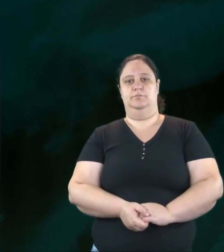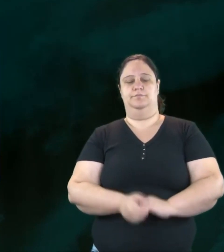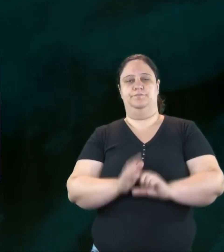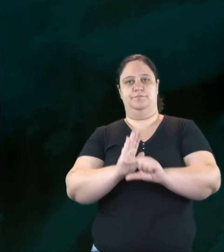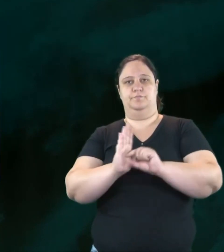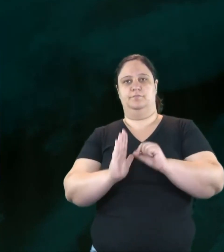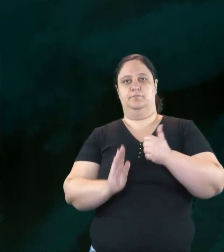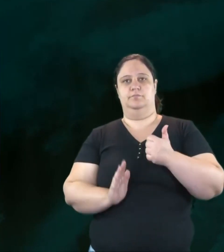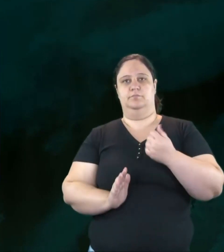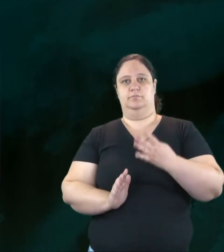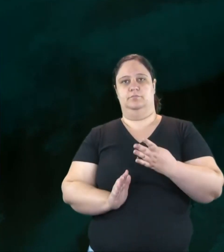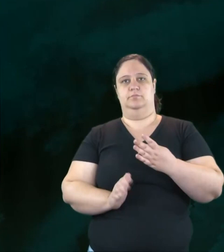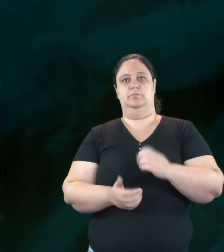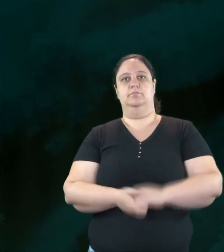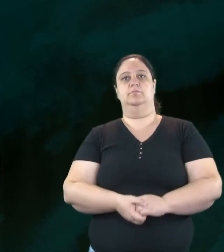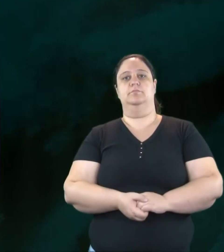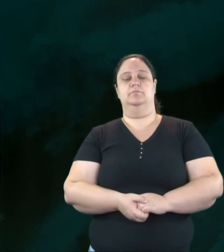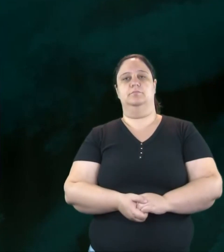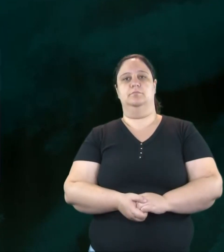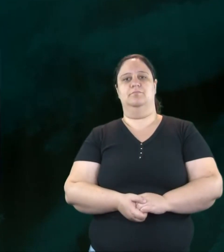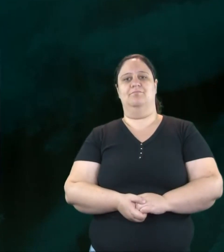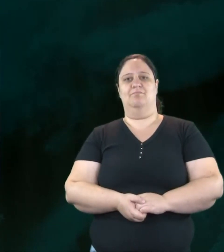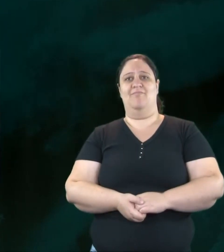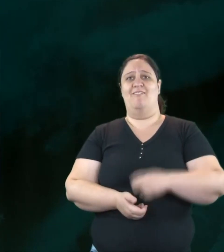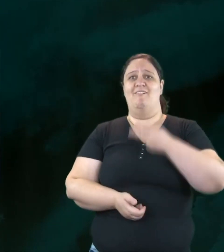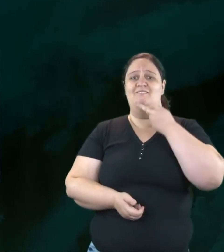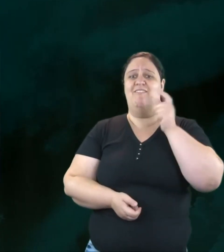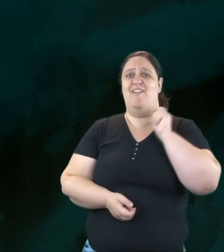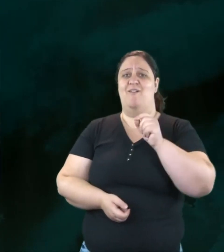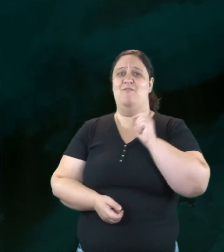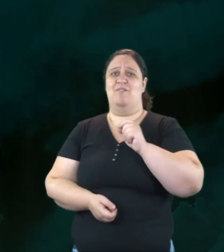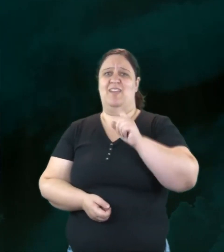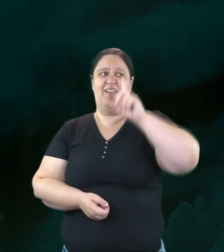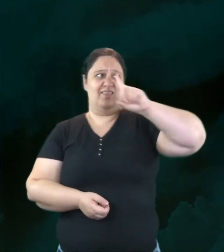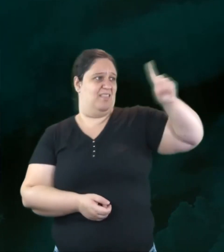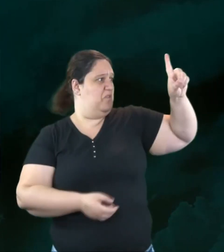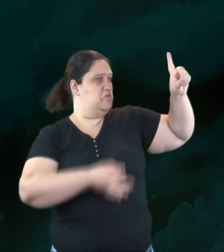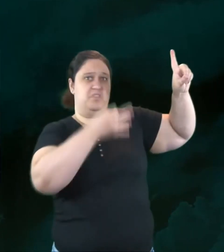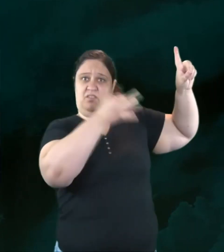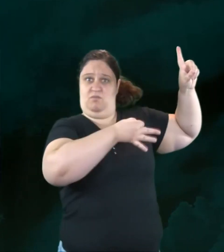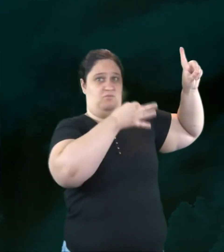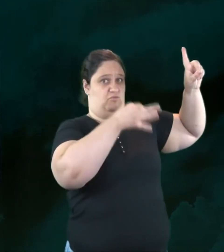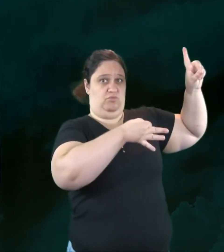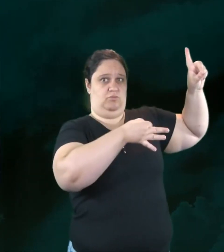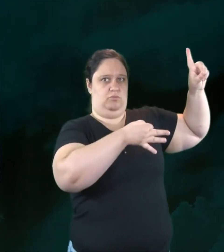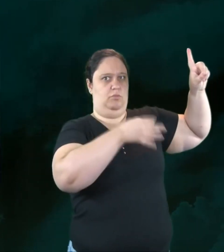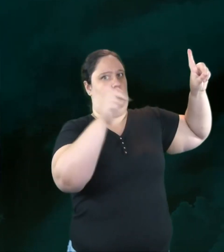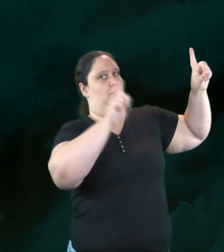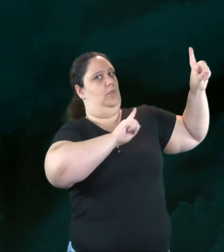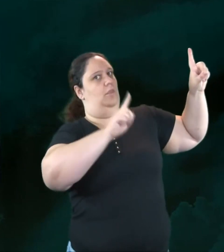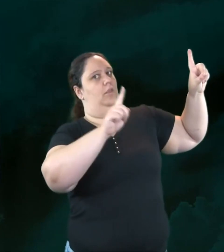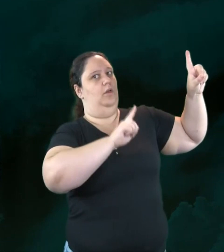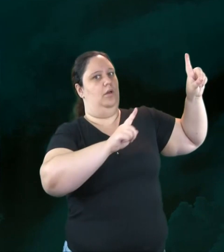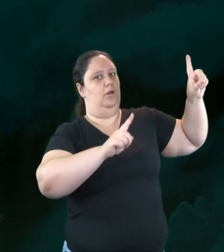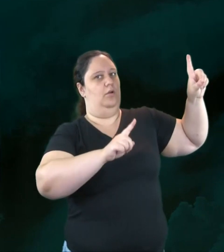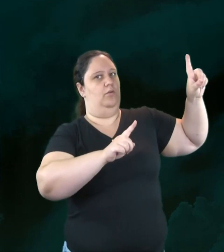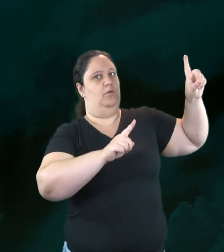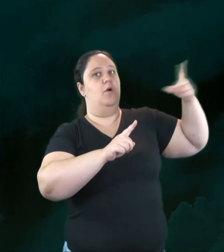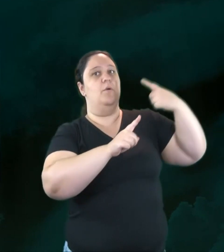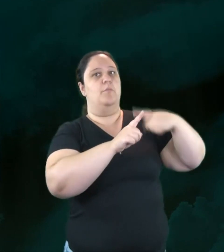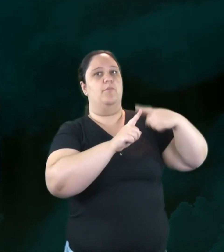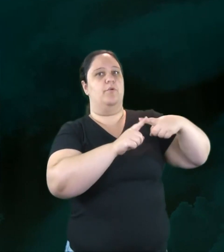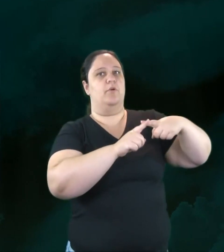Versículo 14. Que diremos, pois, à injustiça da parte de Deus? De modo nenhum. Pois ele diz a Moisés: